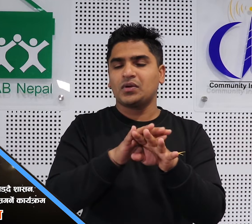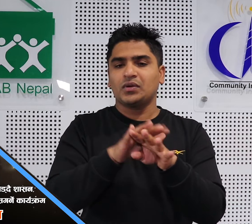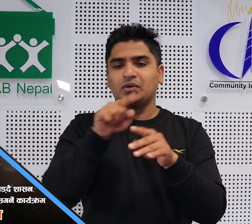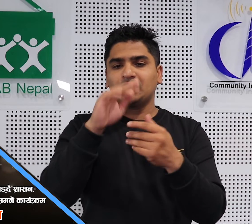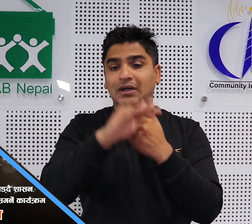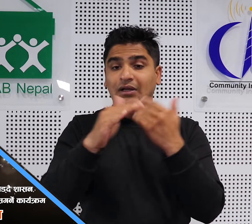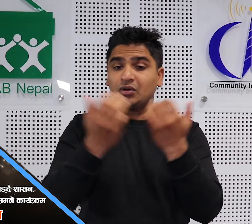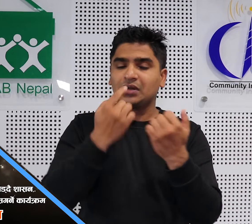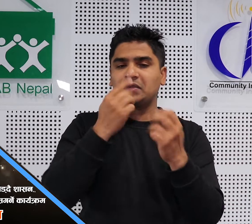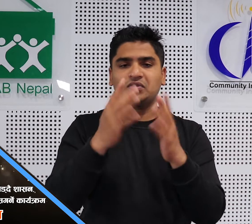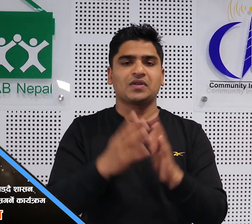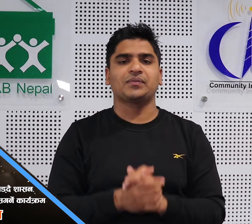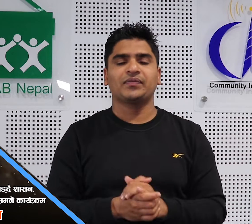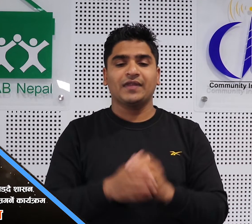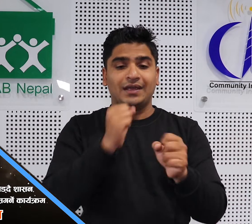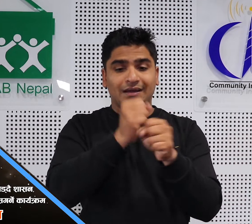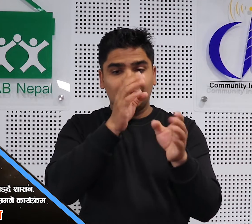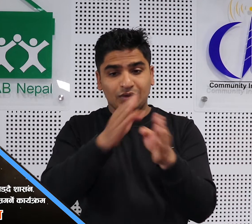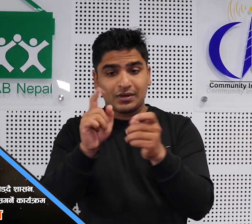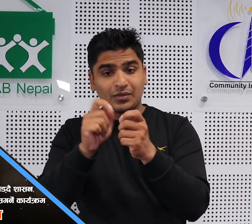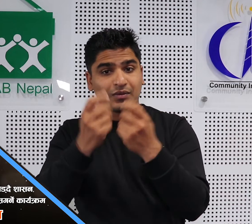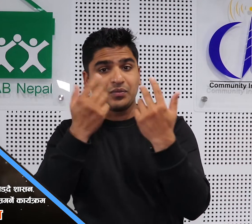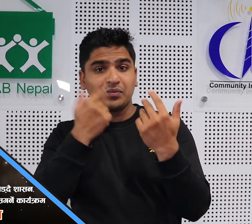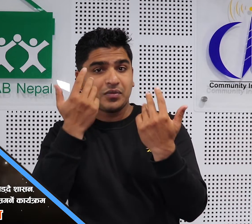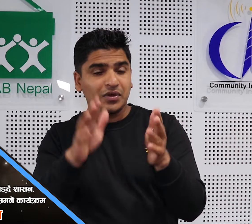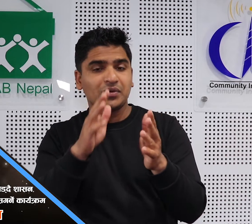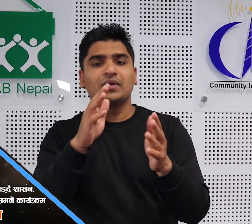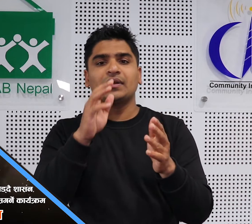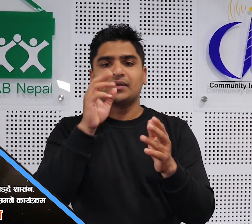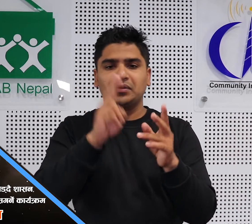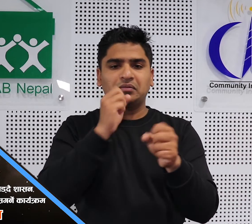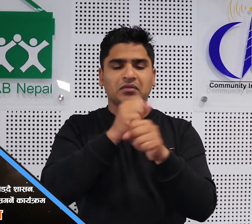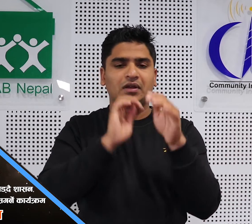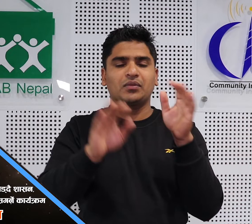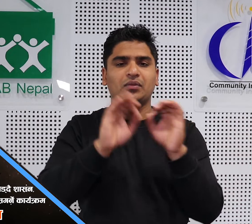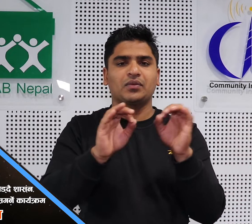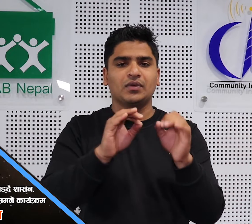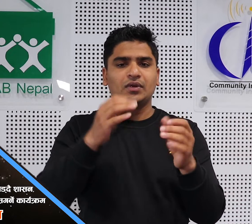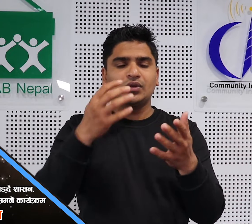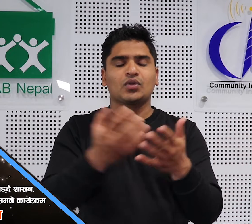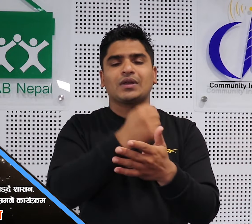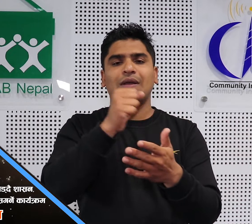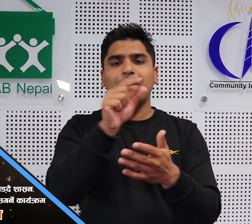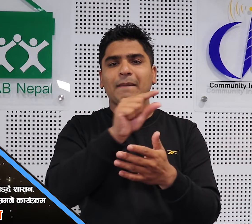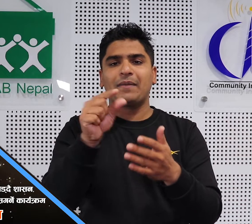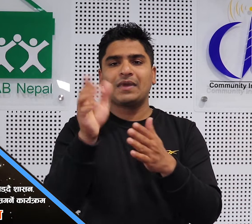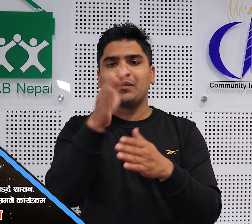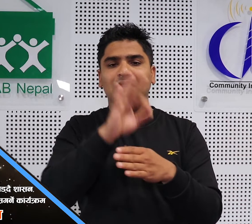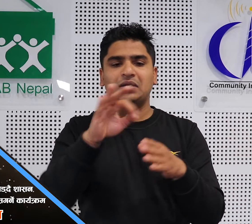गर्ने भन्ने छैन। अब कार्ययोजना बनाउने भनियो, त्यो कार्ययोजना गएन, संघीय मामिला मन्त्रालय प्रदेशलाई गाइडलाइन दिन सक्दैन, त्यो